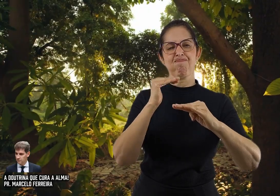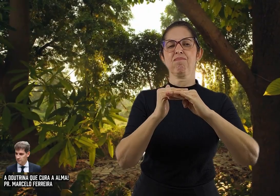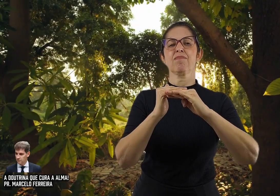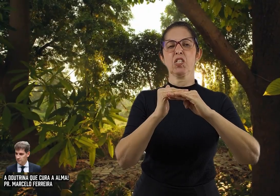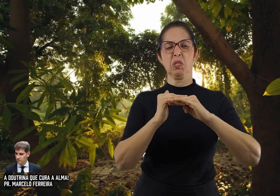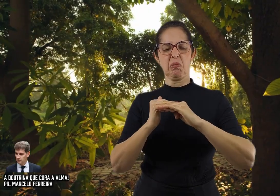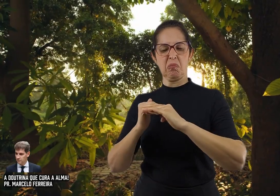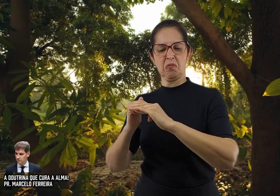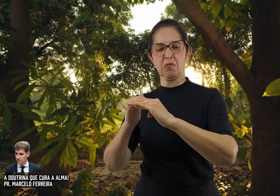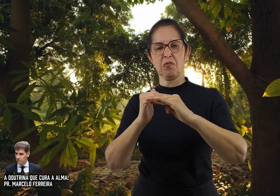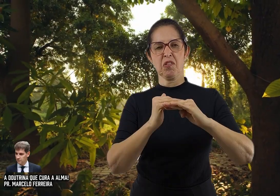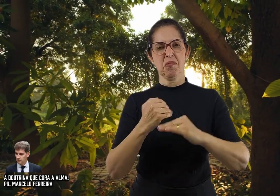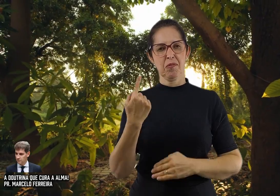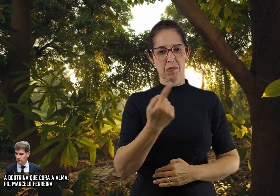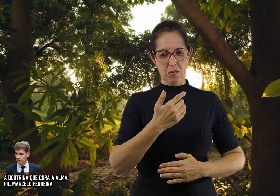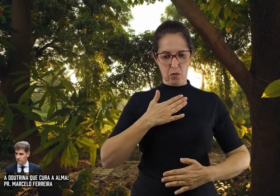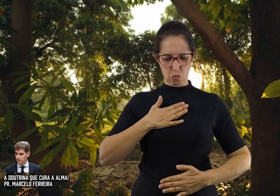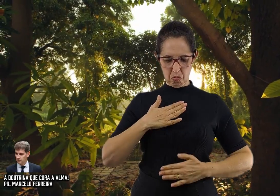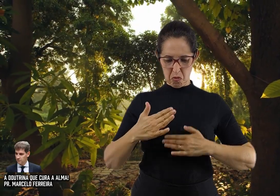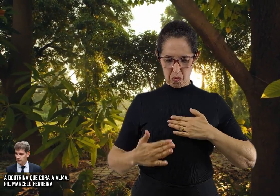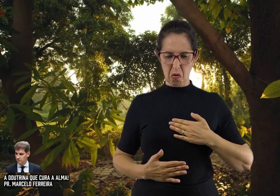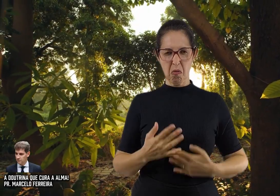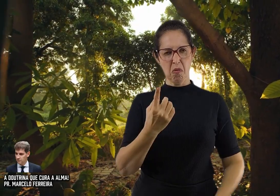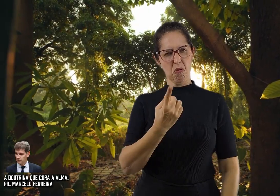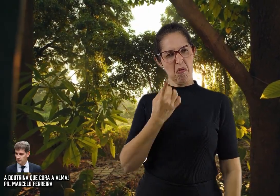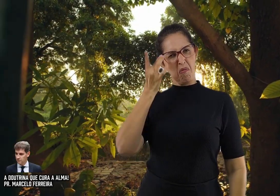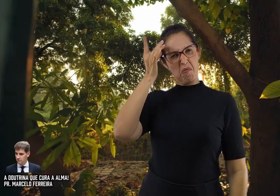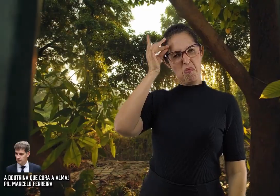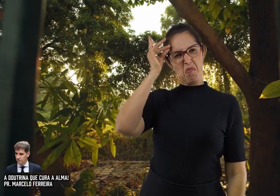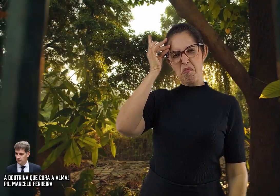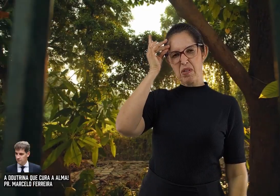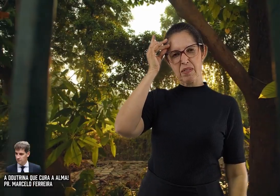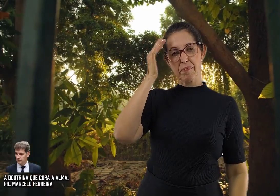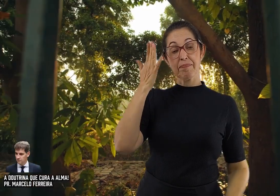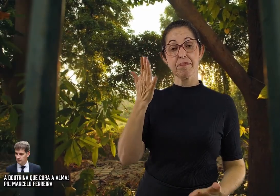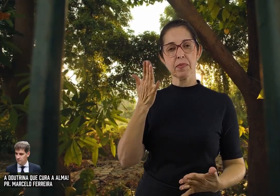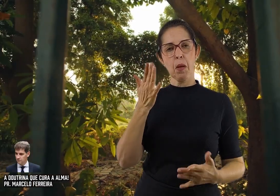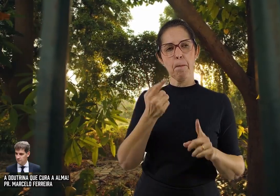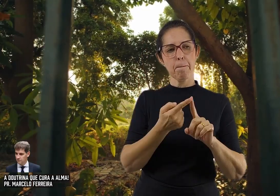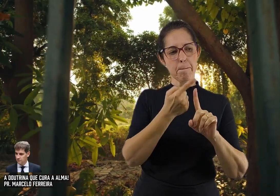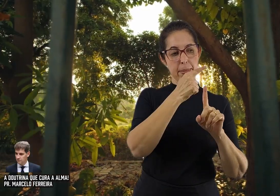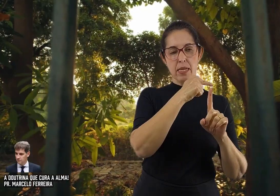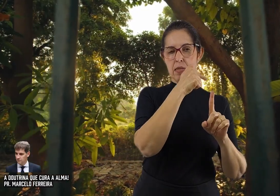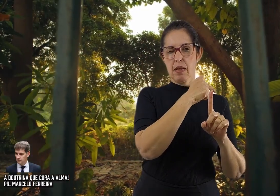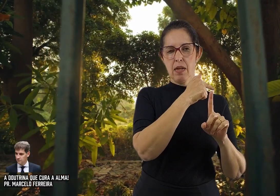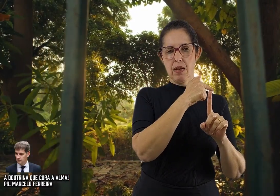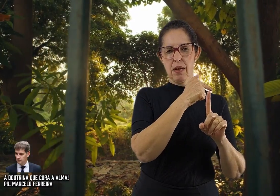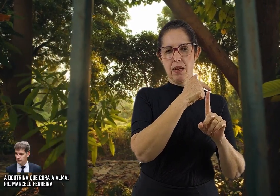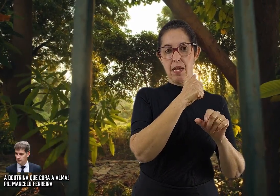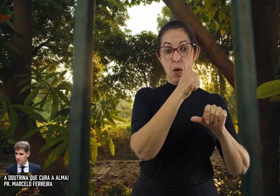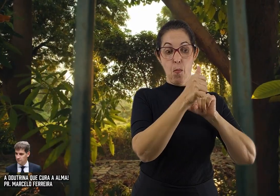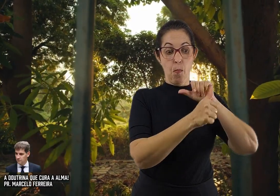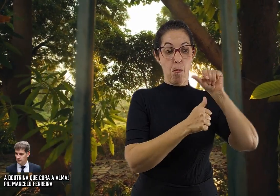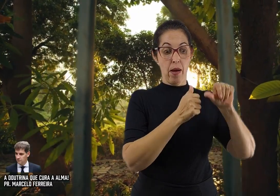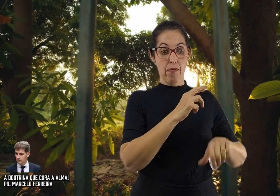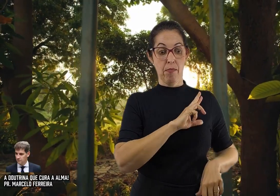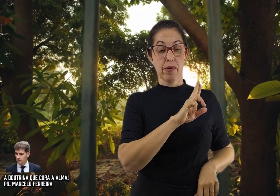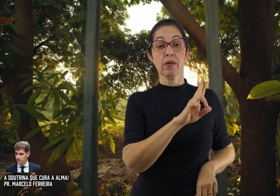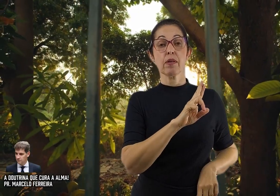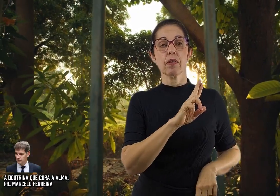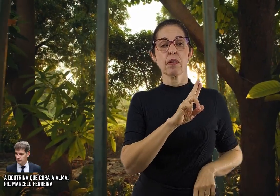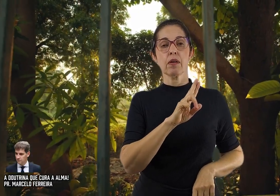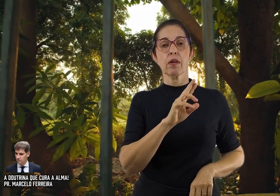somos um corpo só, nós somos um só espírito. Quando vem a reforma, por exemplo, como é que não teria a